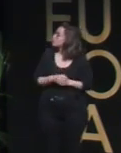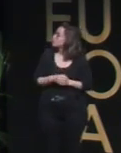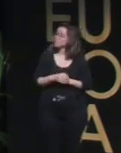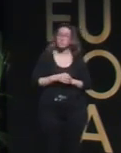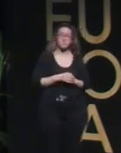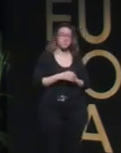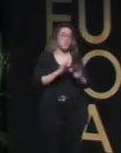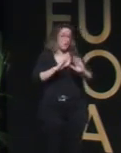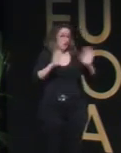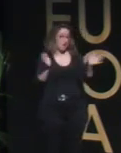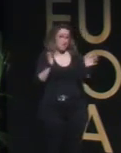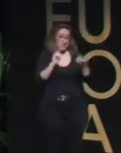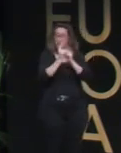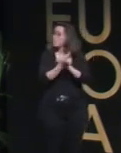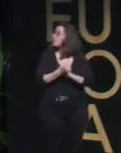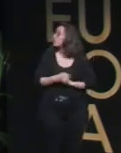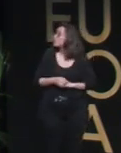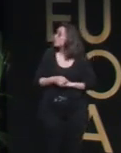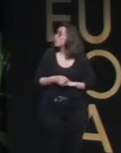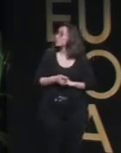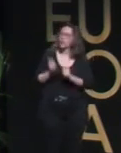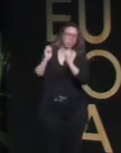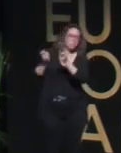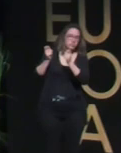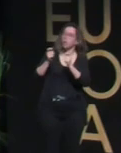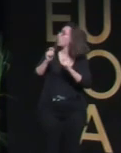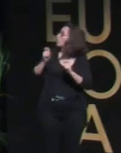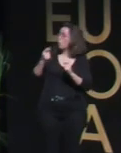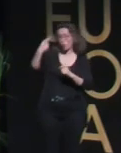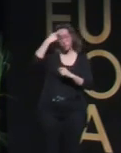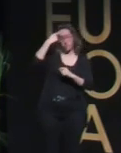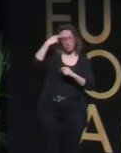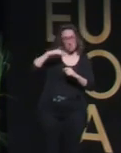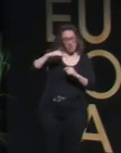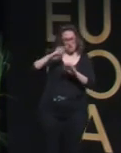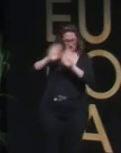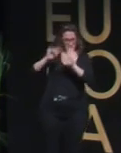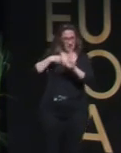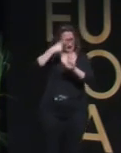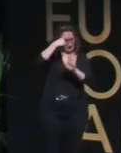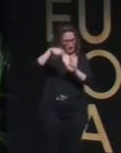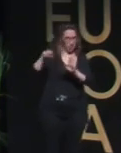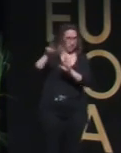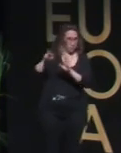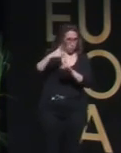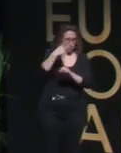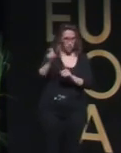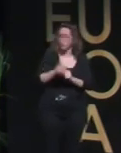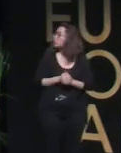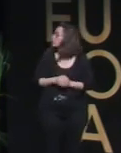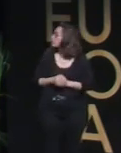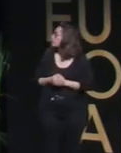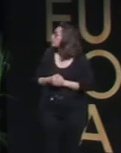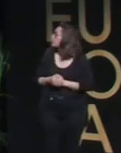va a cambiar, no hay esperanza. No me rayes, no me recuerdes que lo he hecho mal. Bastante tengo, yo ya lo sé. Buah, qué